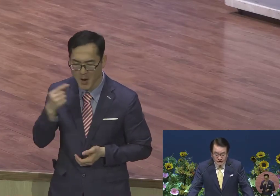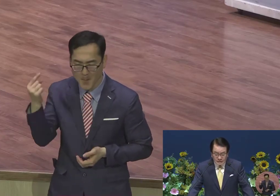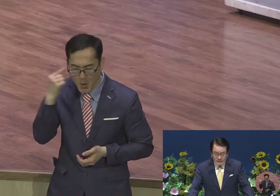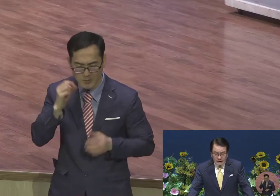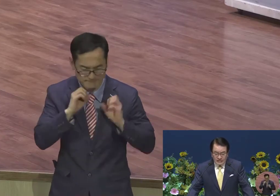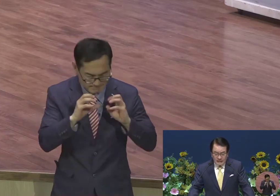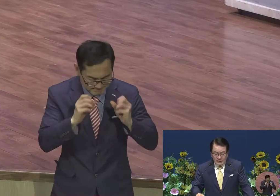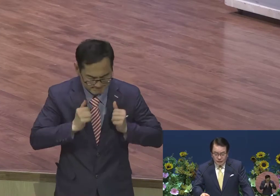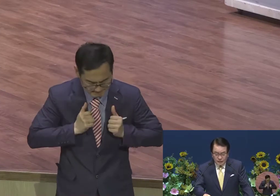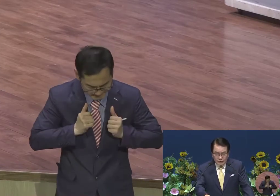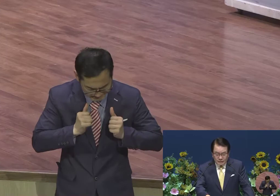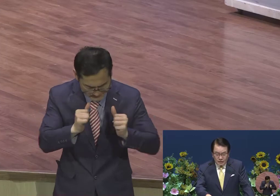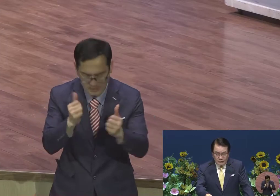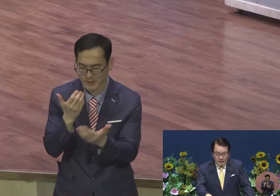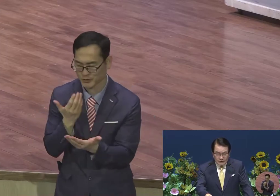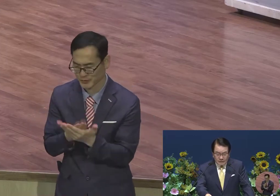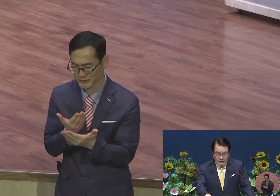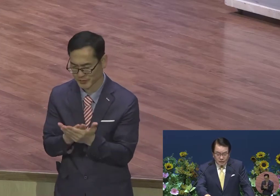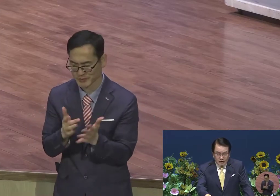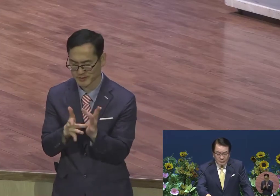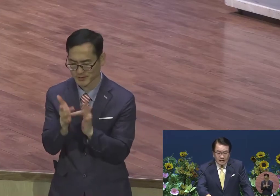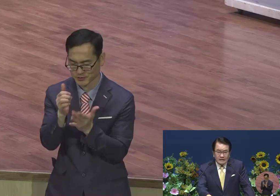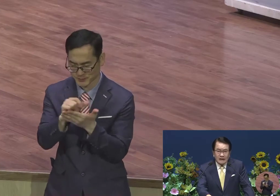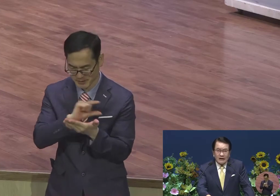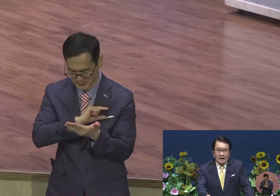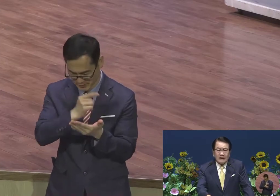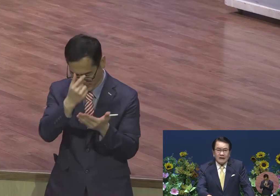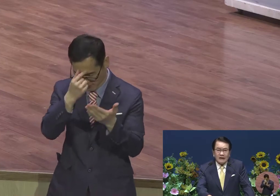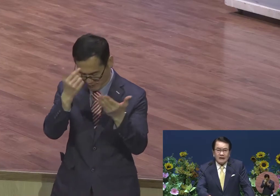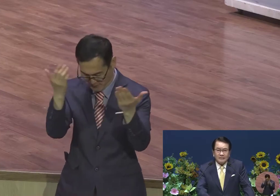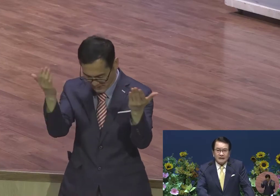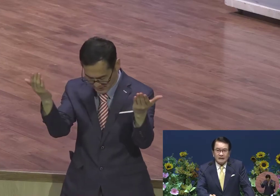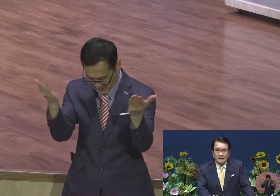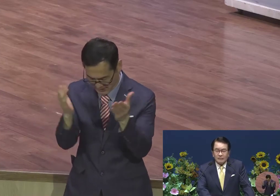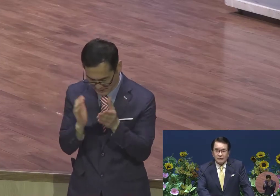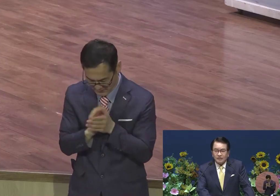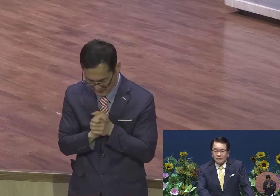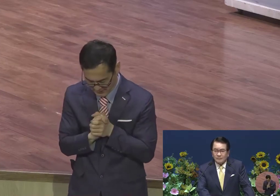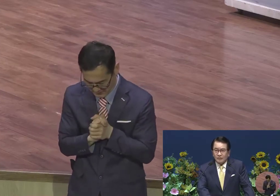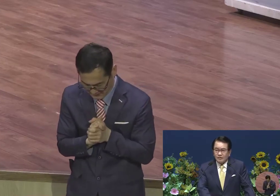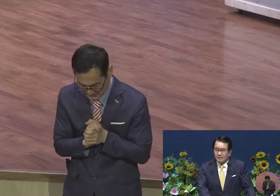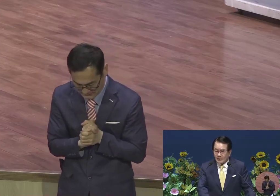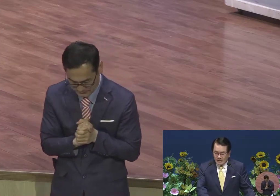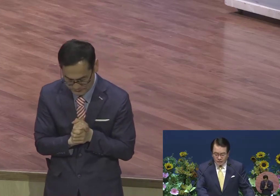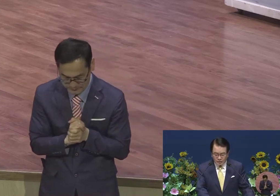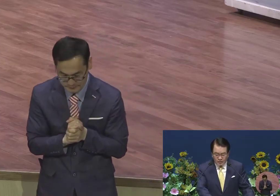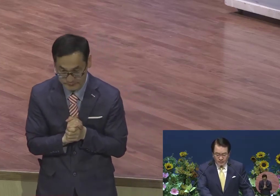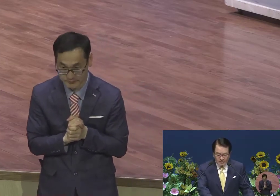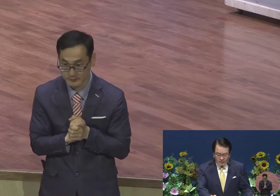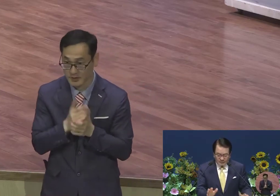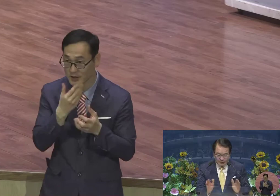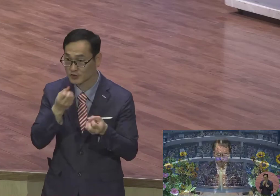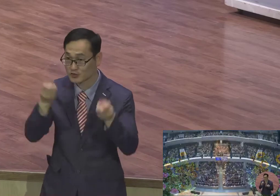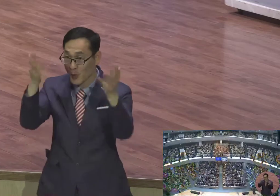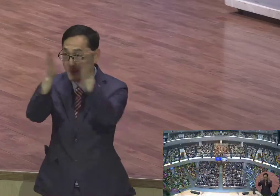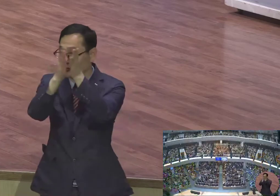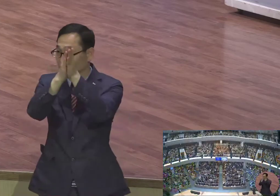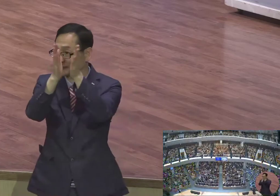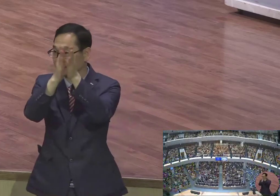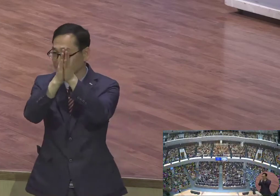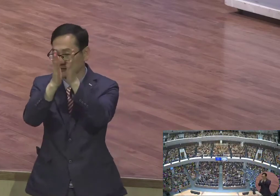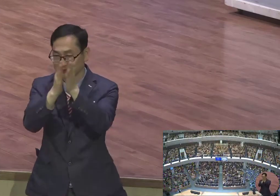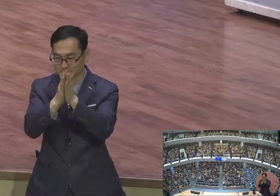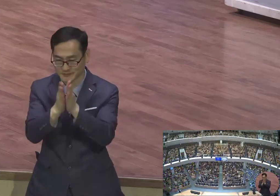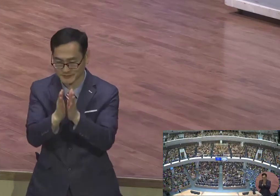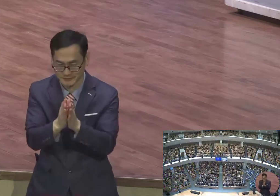주옵소서 예수의 소름 받들어 기도합니다 아멘 우리 축복 박수합니다